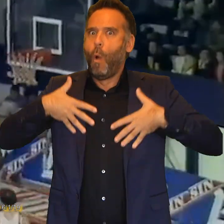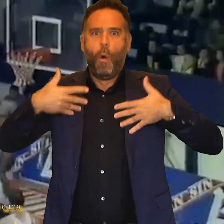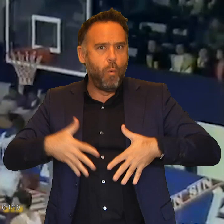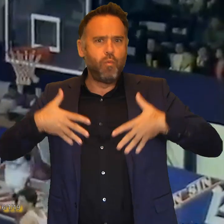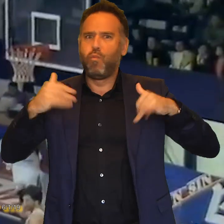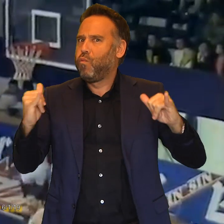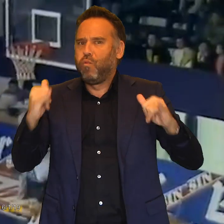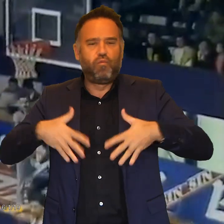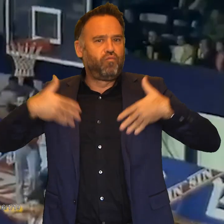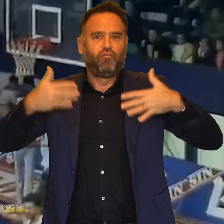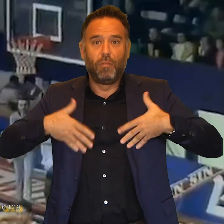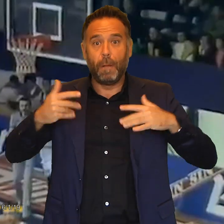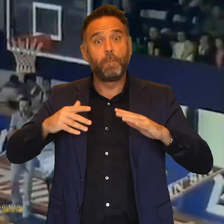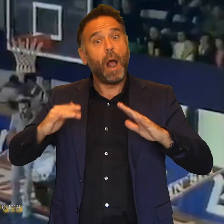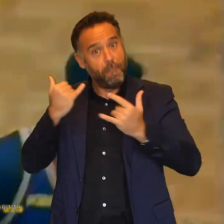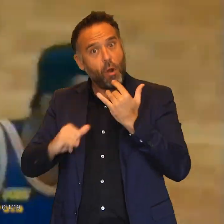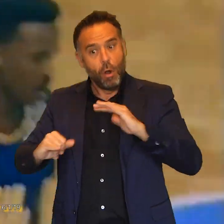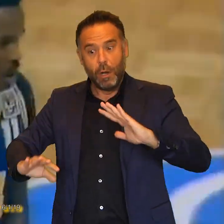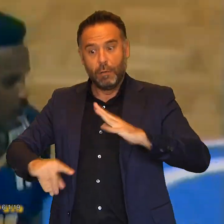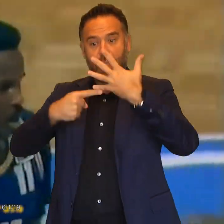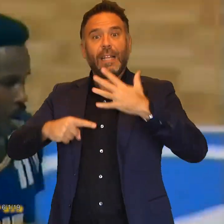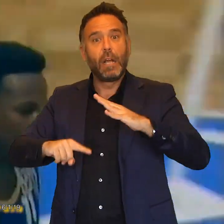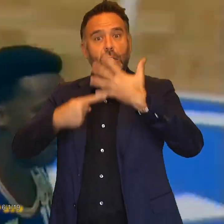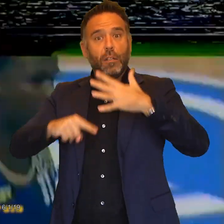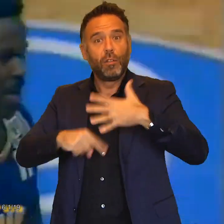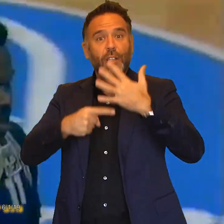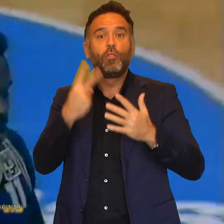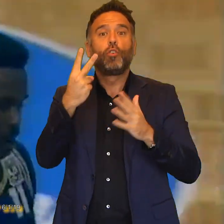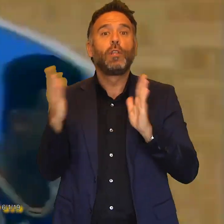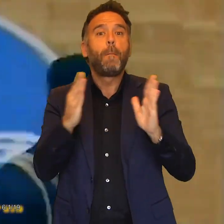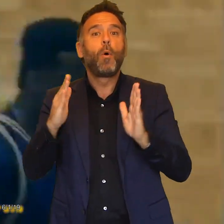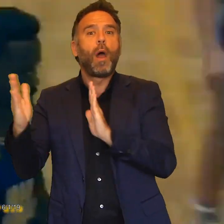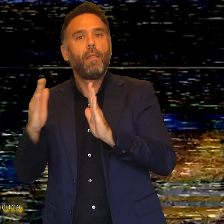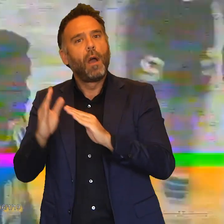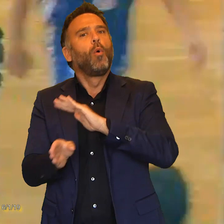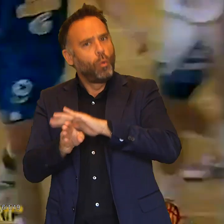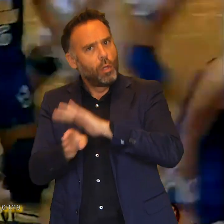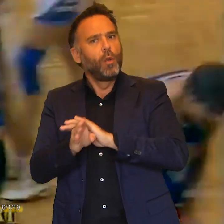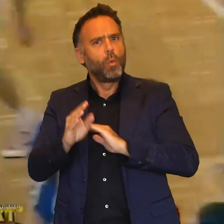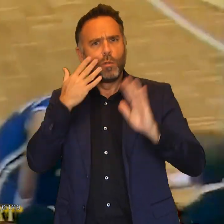Ríos Tejera, alcanzando la sexta plaza de la liga en 2 temporadas consecutivas.